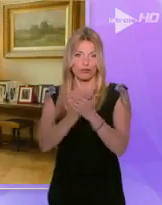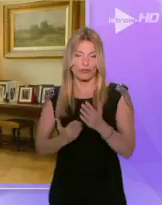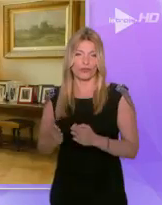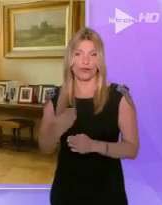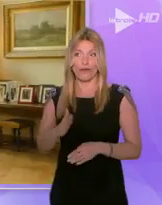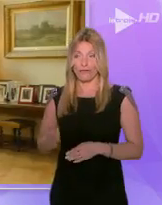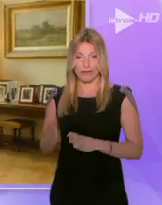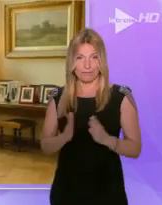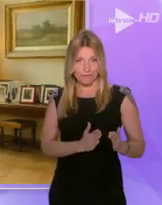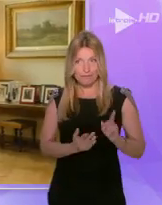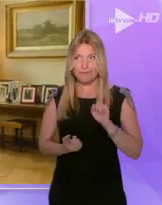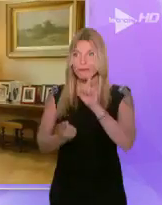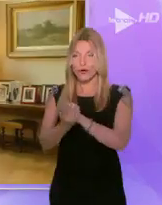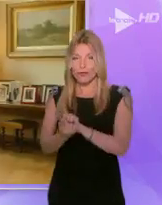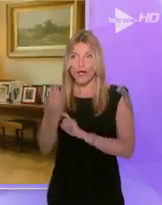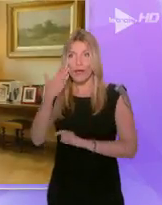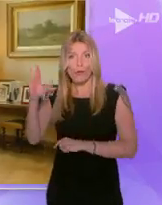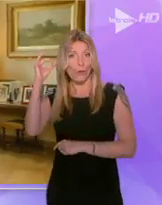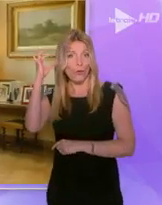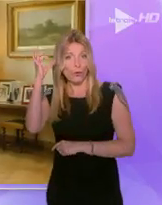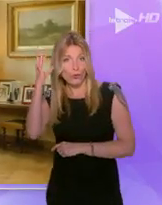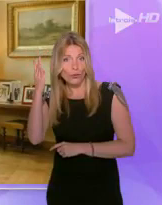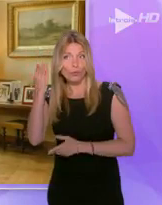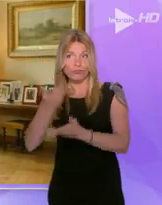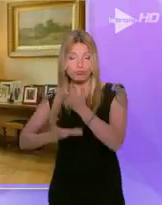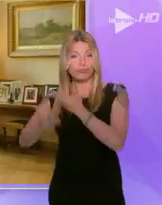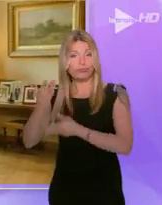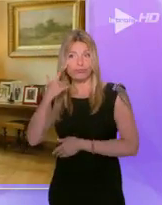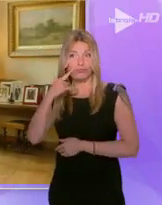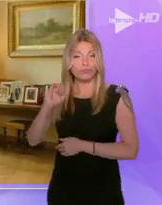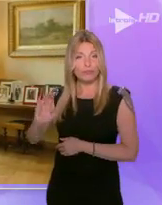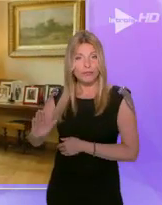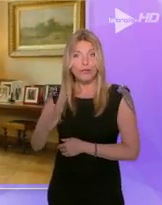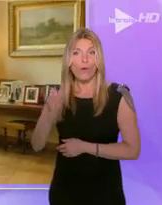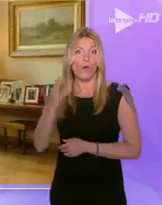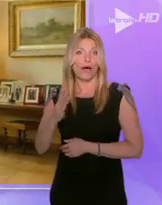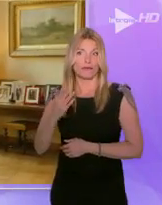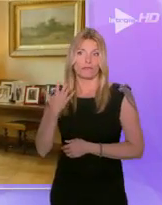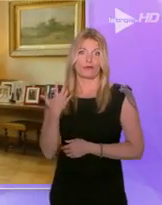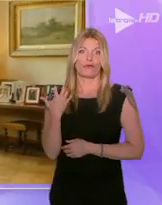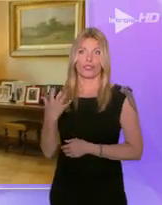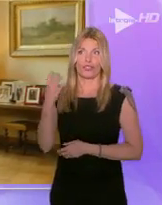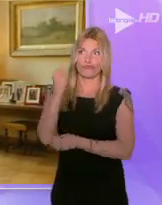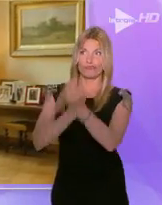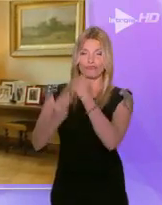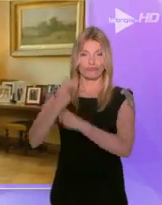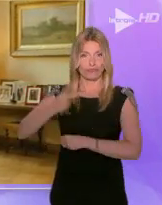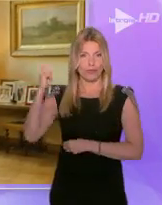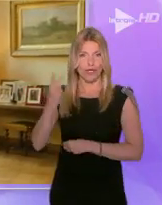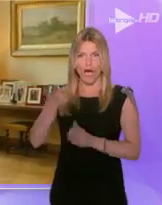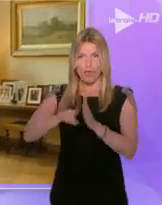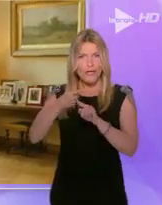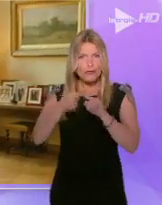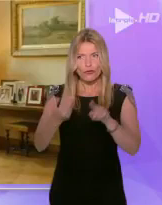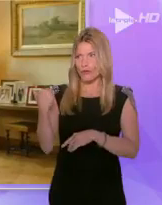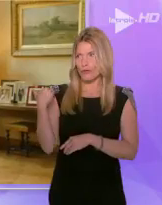Enfin, aller à la rencontre d'une autre culture est aussi une occasion de s'enrichir mutuellement. Il y a 1 mois et demi, je